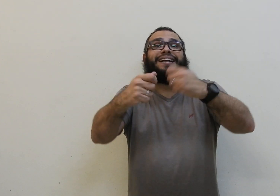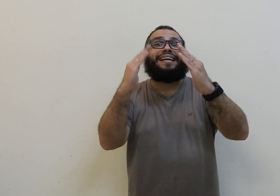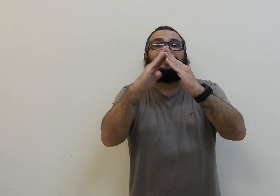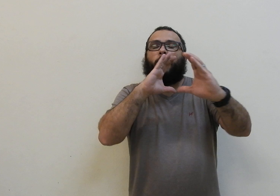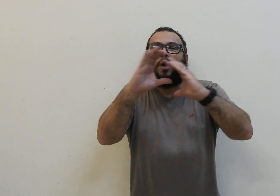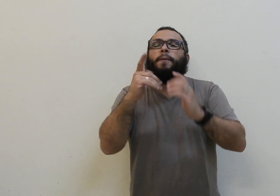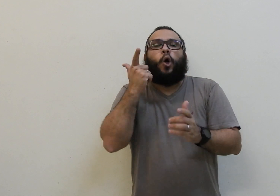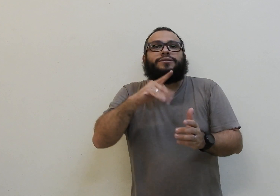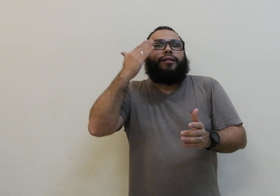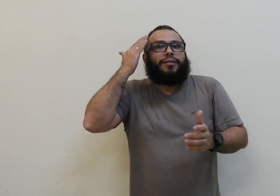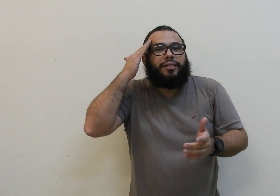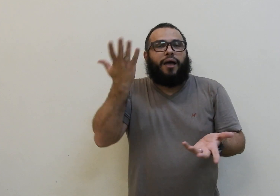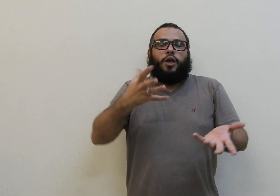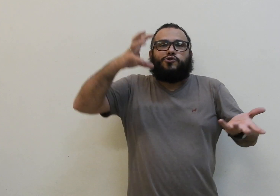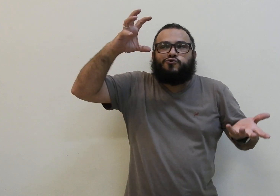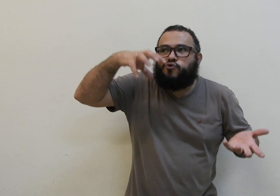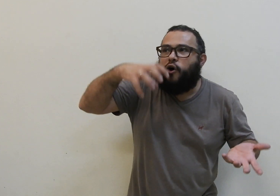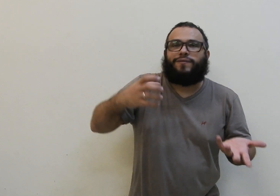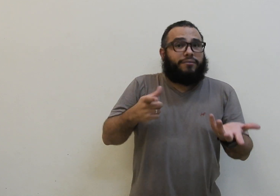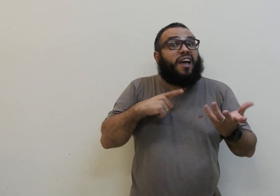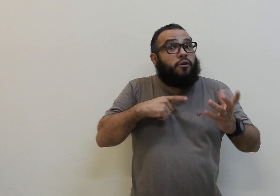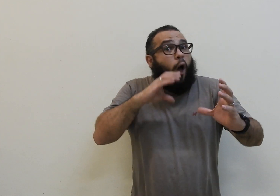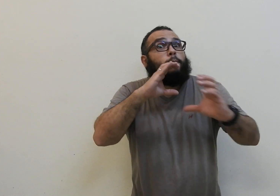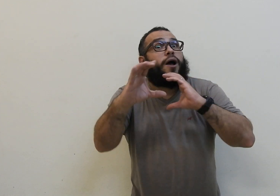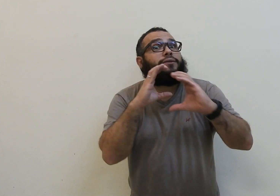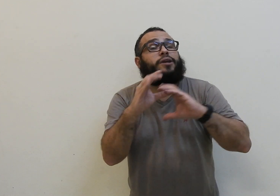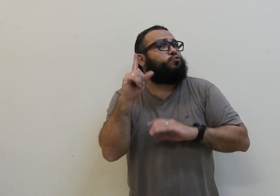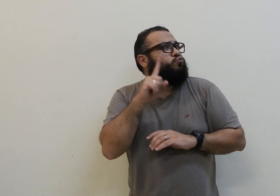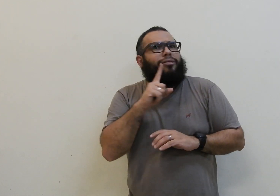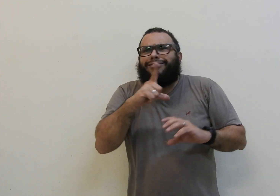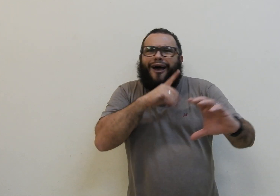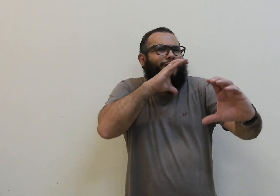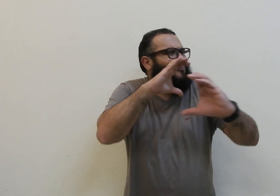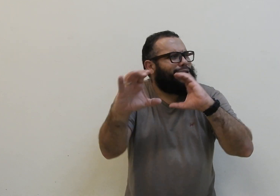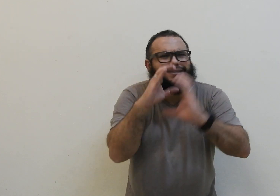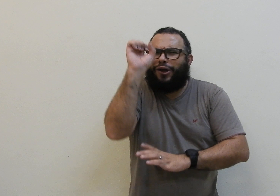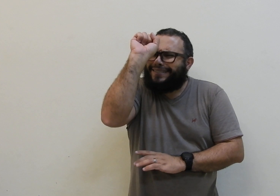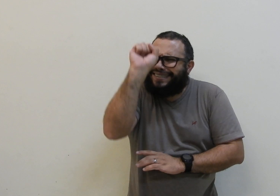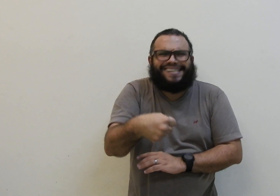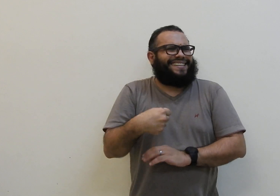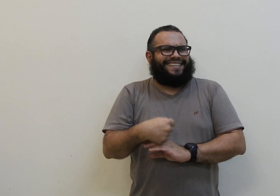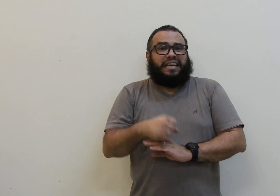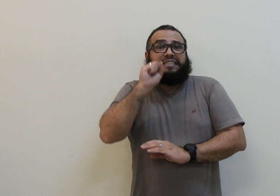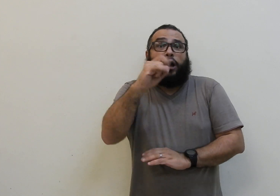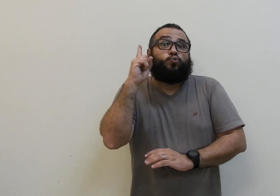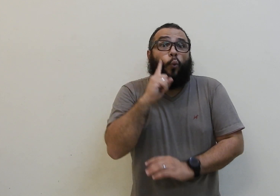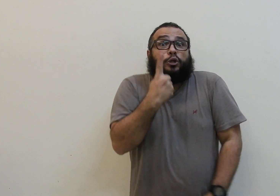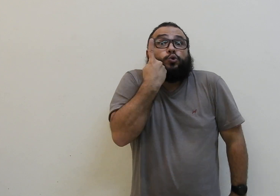comunicação estabelecida por essas pessoas que conseguiam se comunicar naquela língua estabelecida por eles,